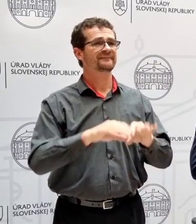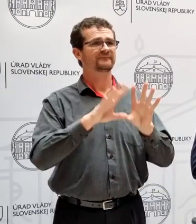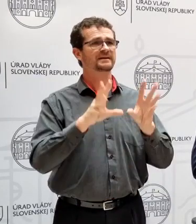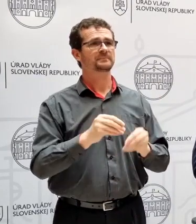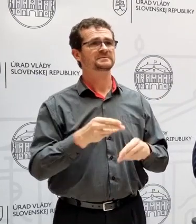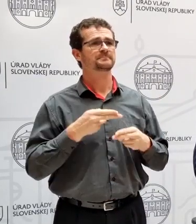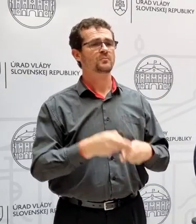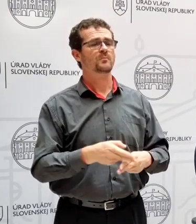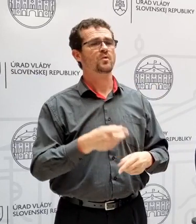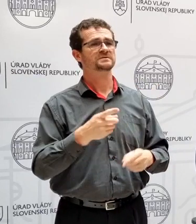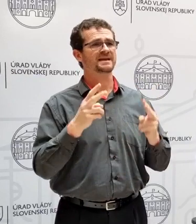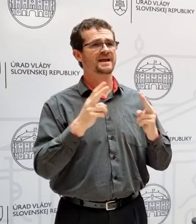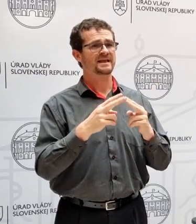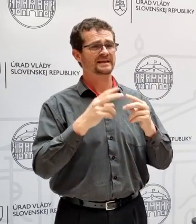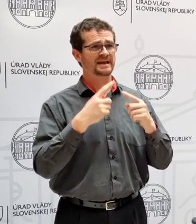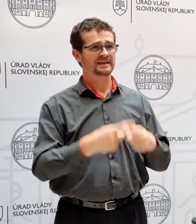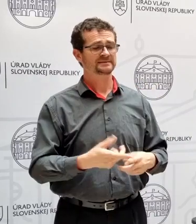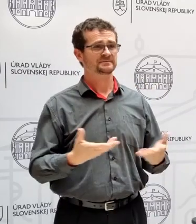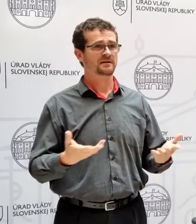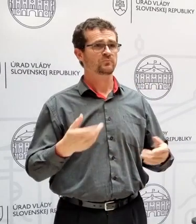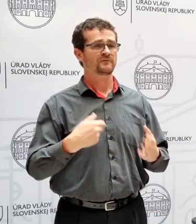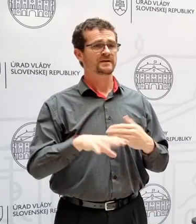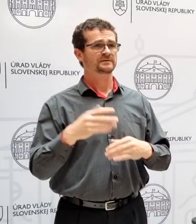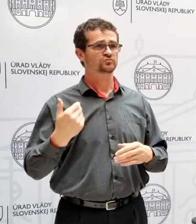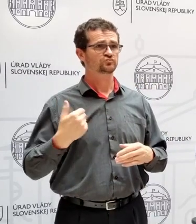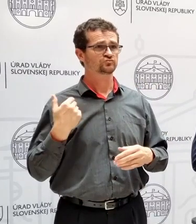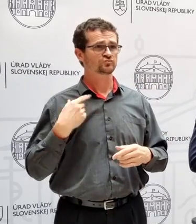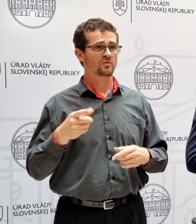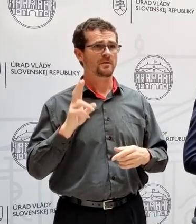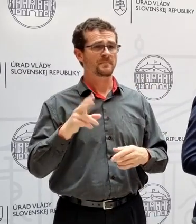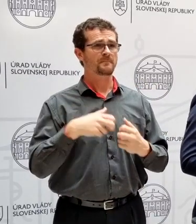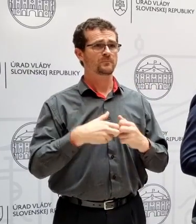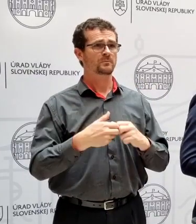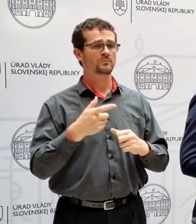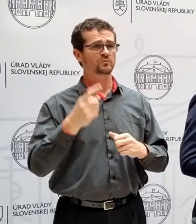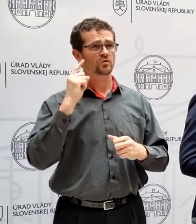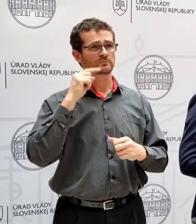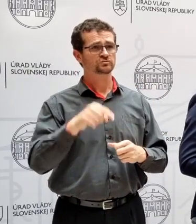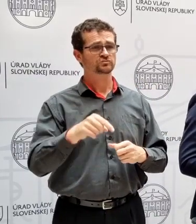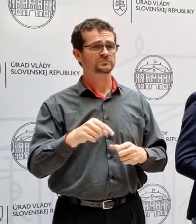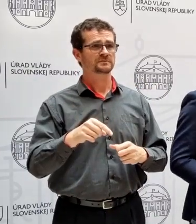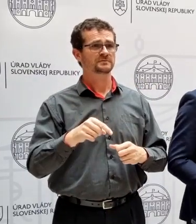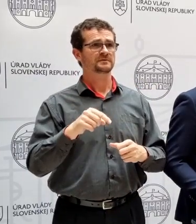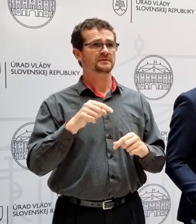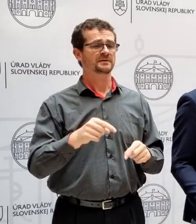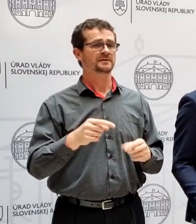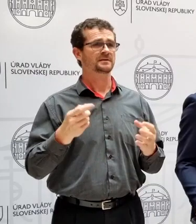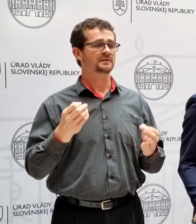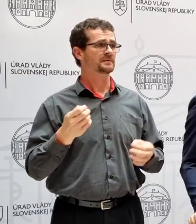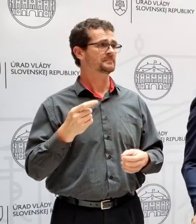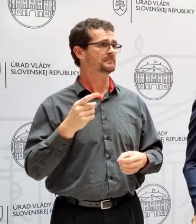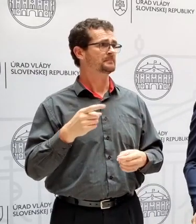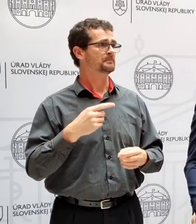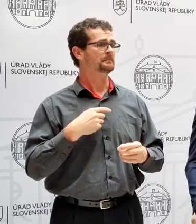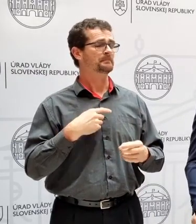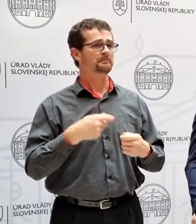pomoci energetickej krízy, lebo viaceré školy majú problém, už uvažujú aj nad tým, že by